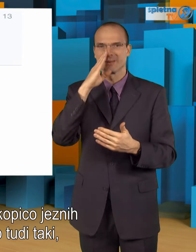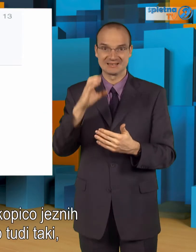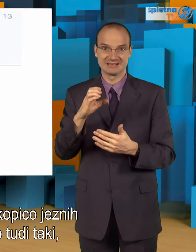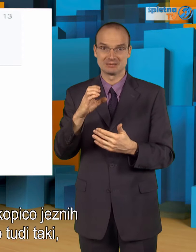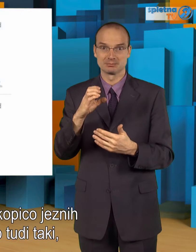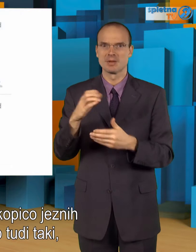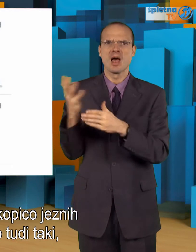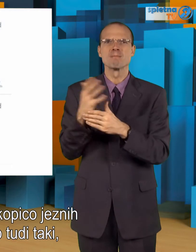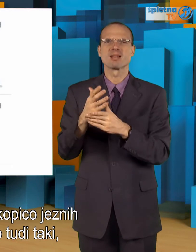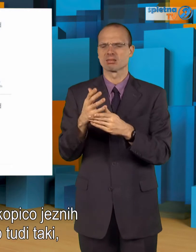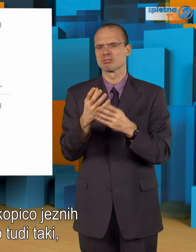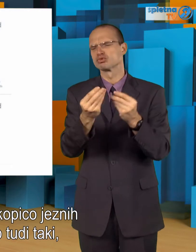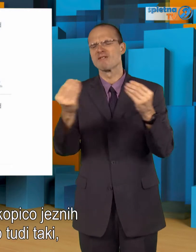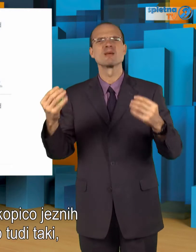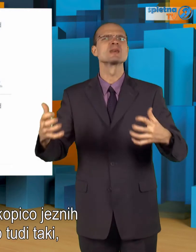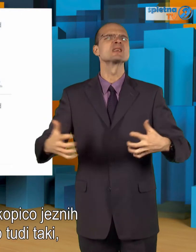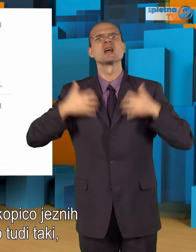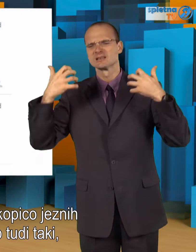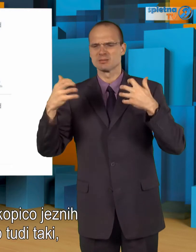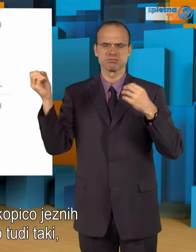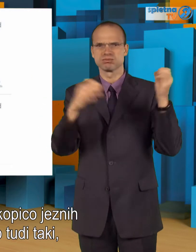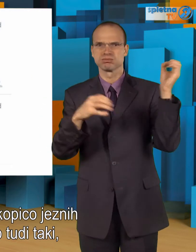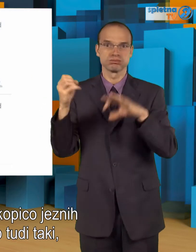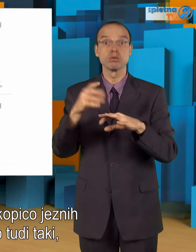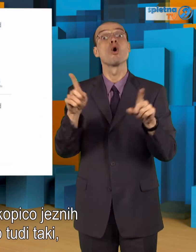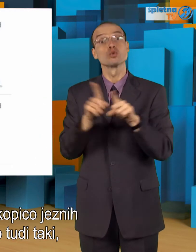komentatorjev najdejo tudi taki, ki vidijo v tem dobro plat.